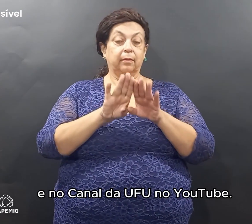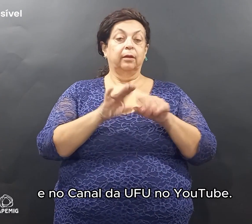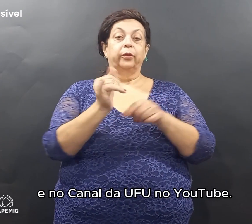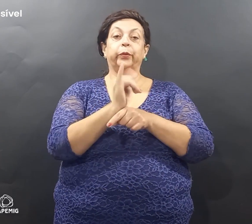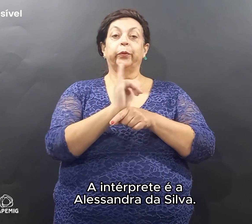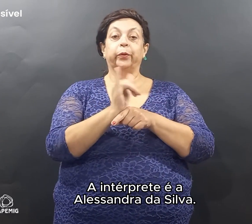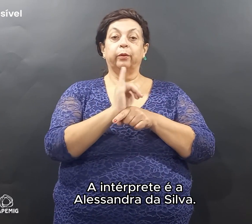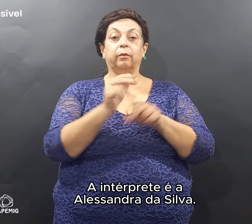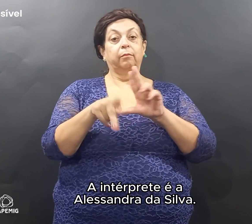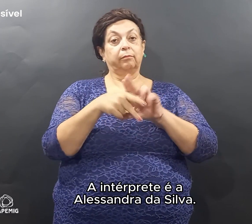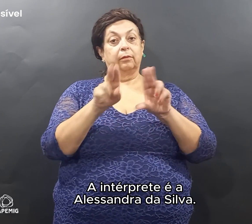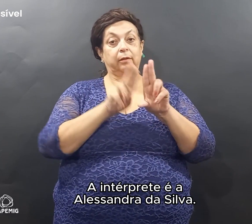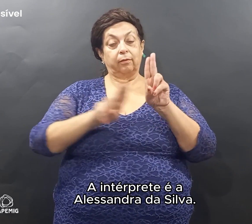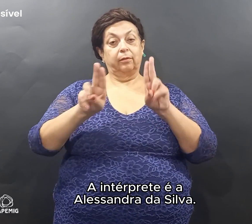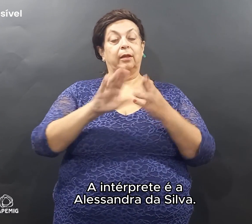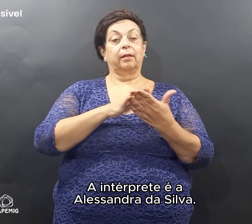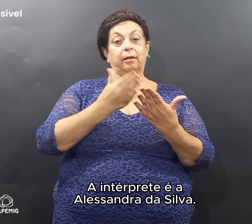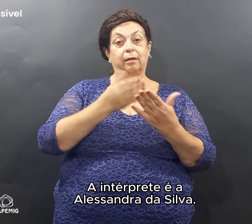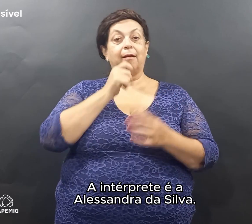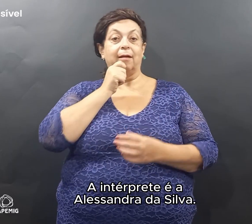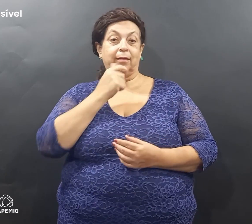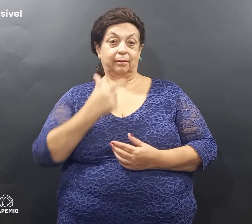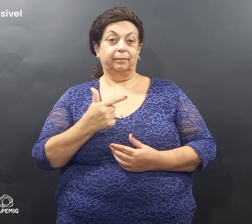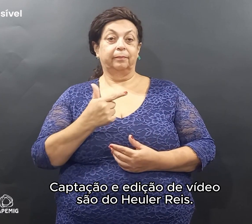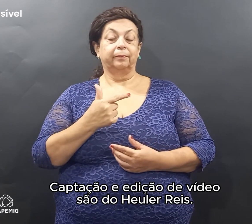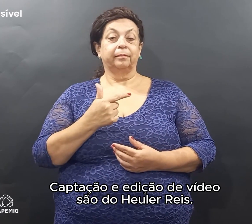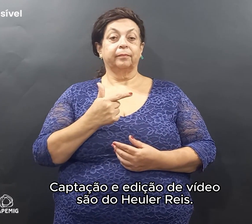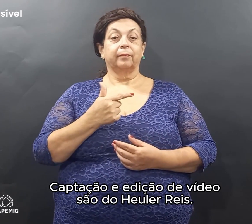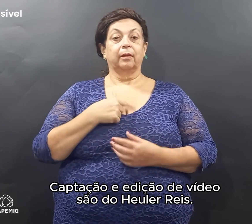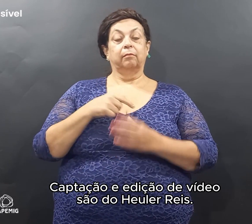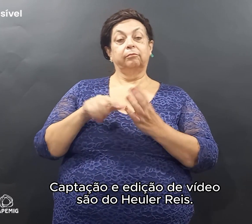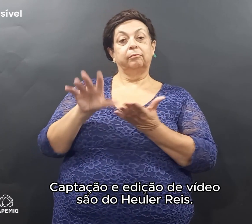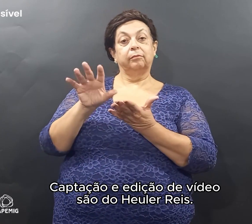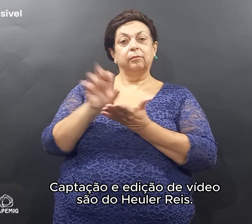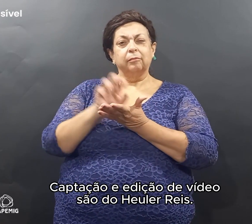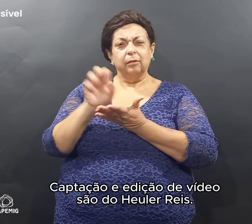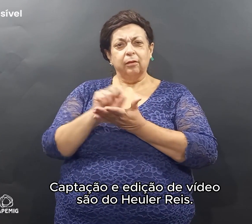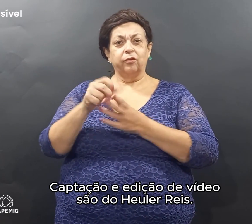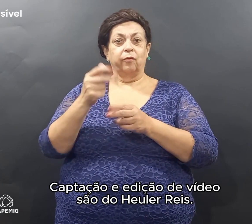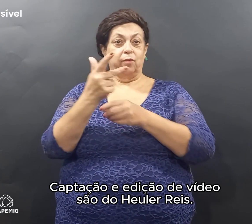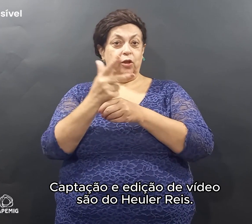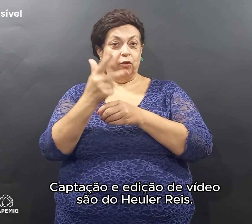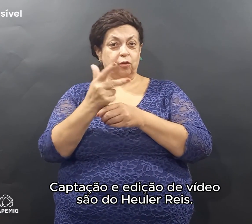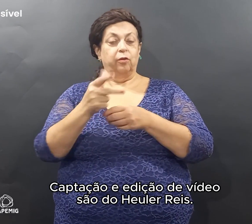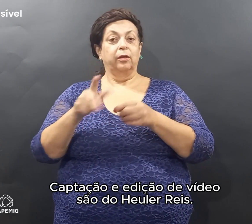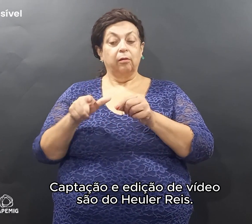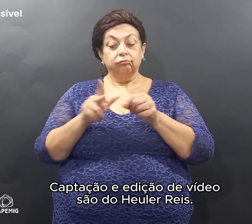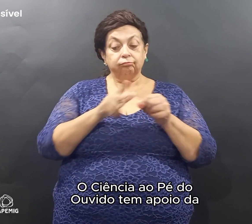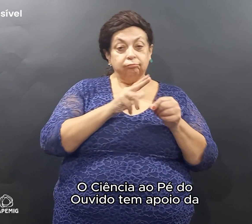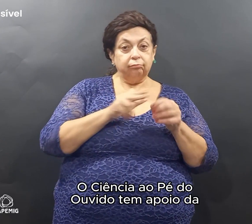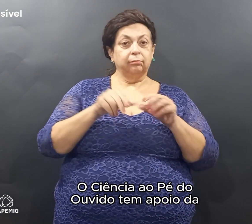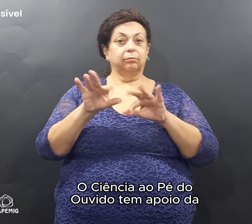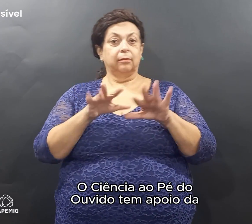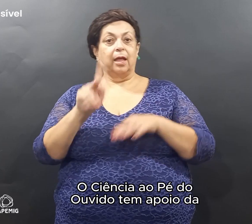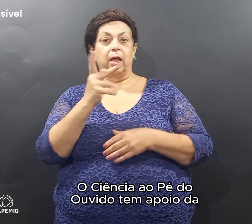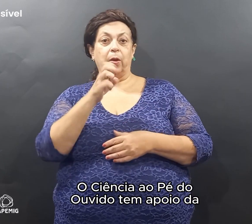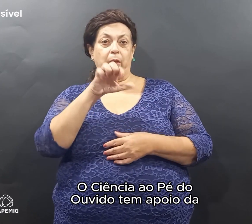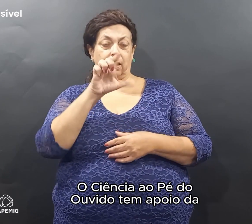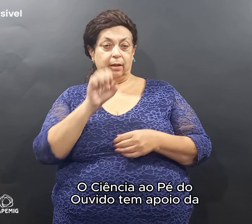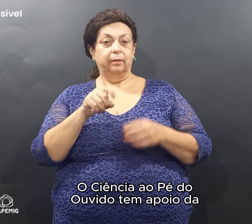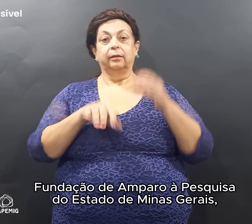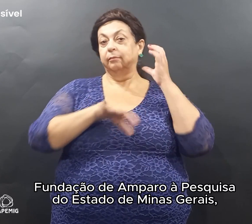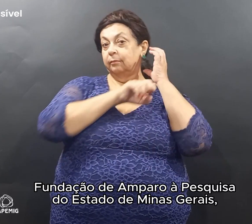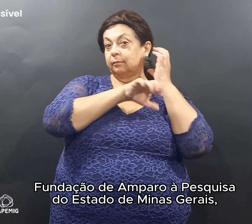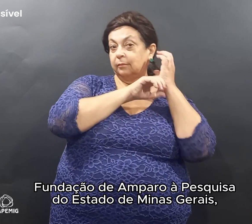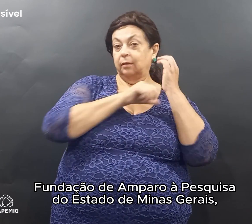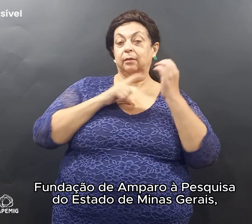no YouTube. A intérprete é Alessandra da Silva. Captação e edição de vídeos são do Euler Reis. O Ciência ao Pé do Ouvido tem